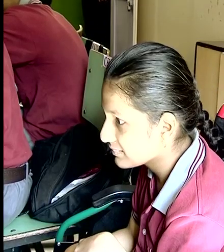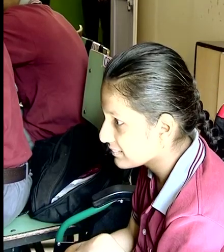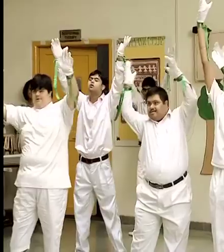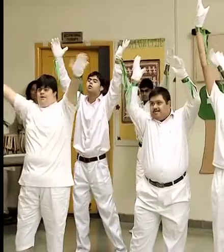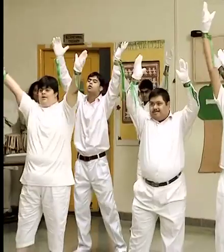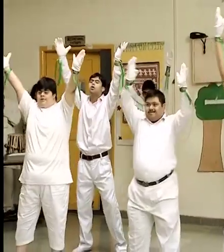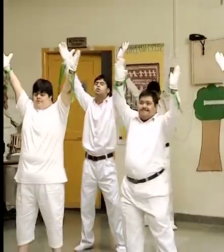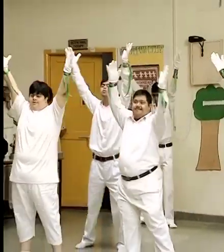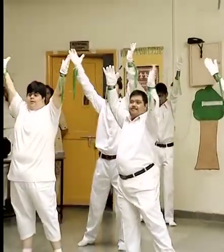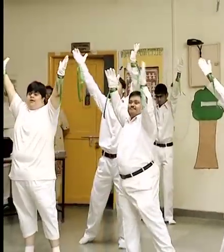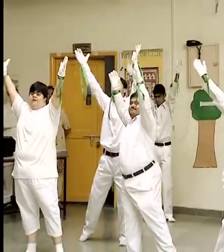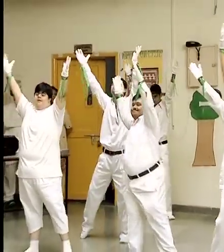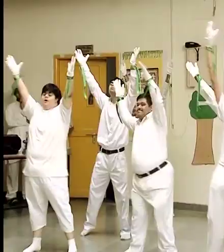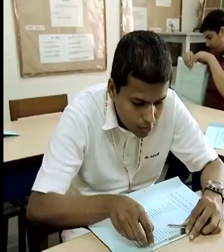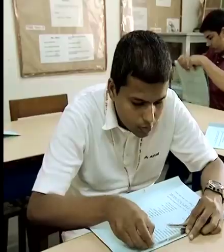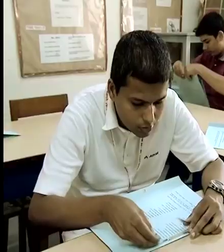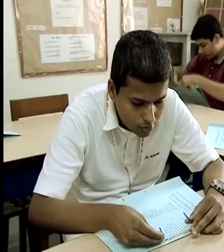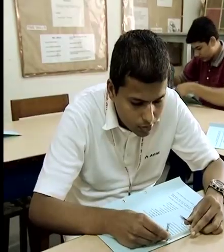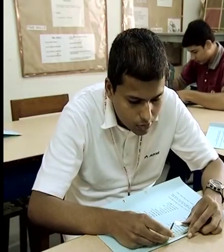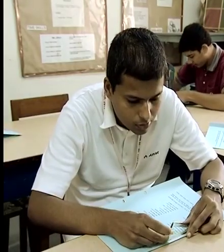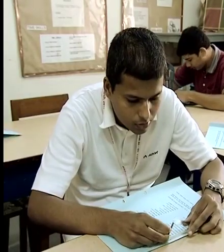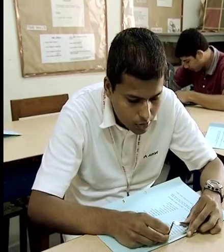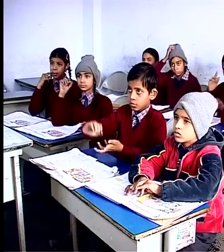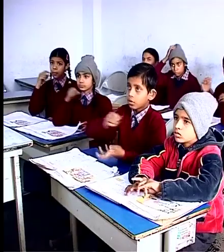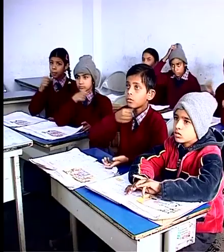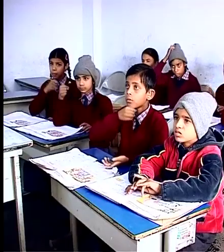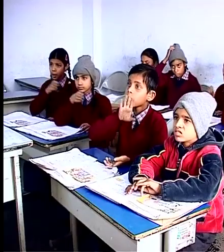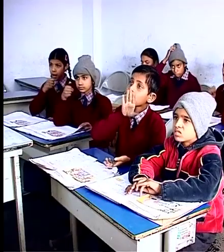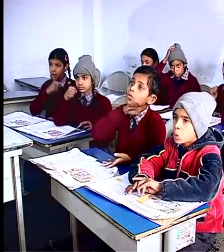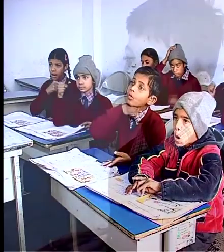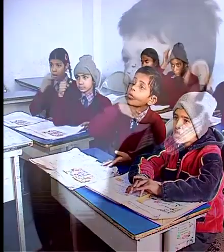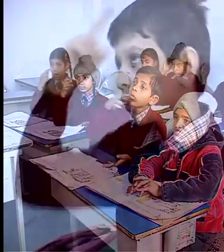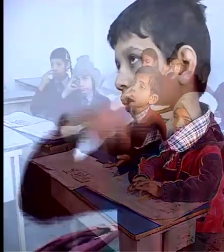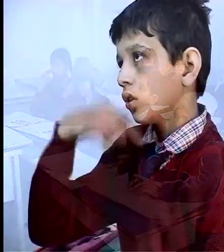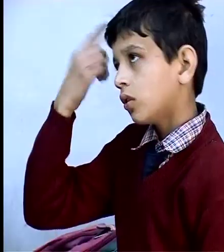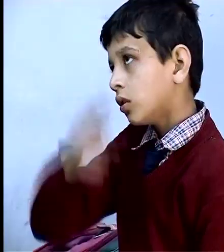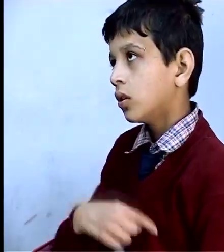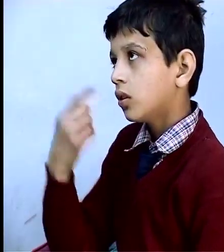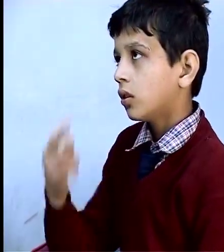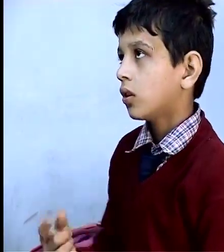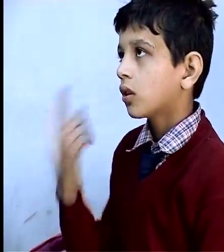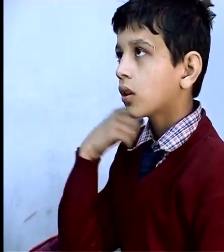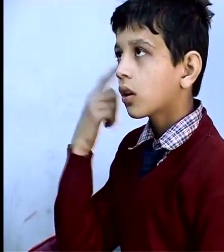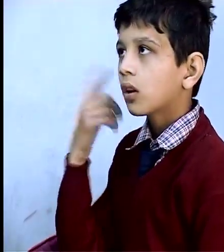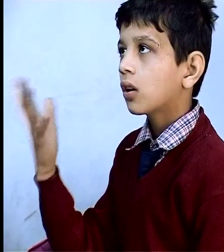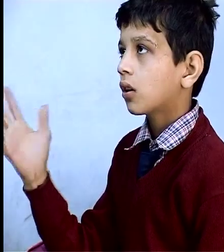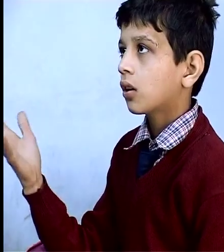भी बेहतर शिक्षा मुहैया कराने के लिए पूरी तरह प्रतिबद्ध है। ऐसे बच्चों के लिए शिक्षा न